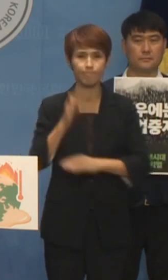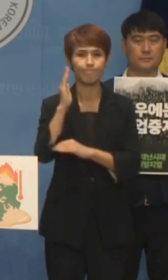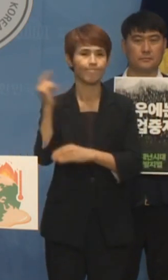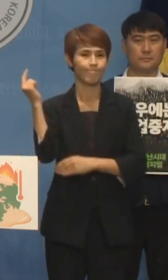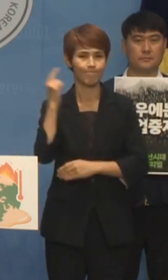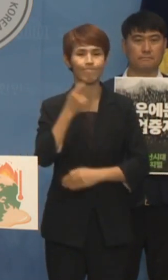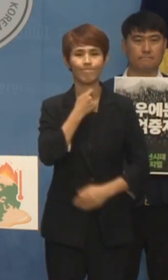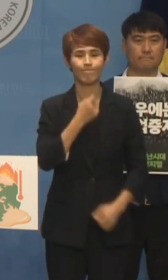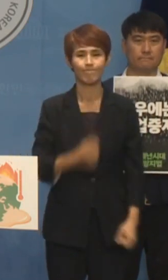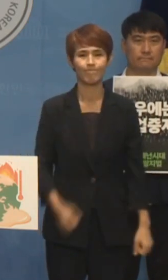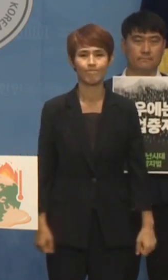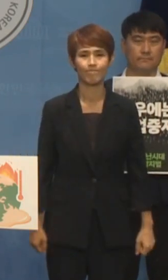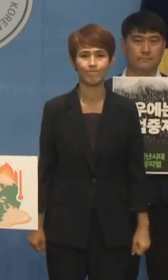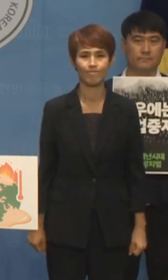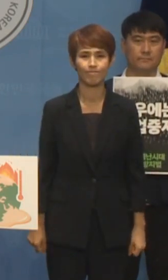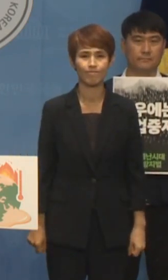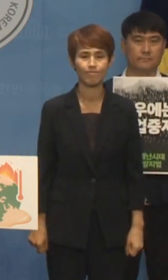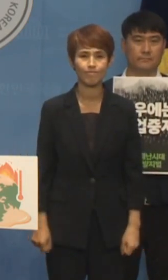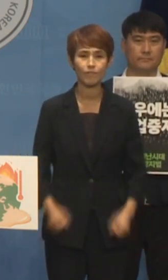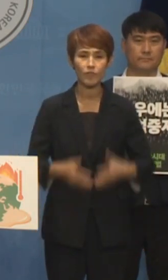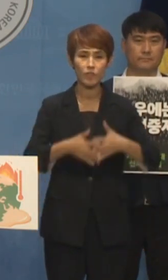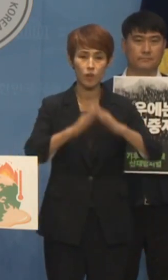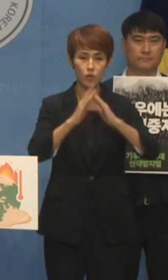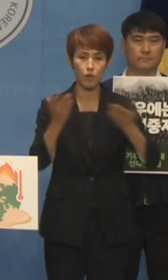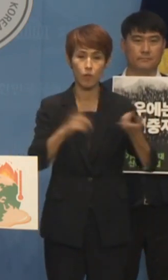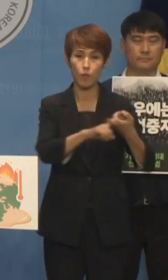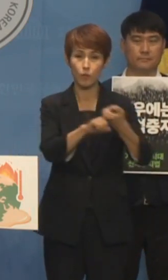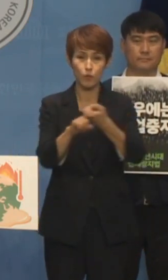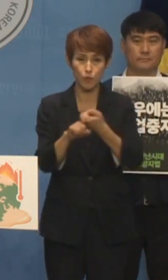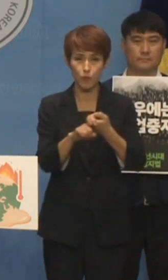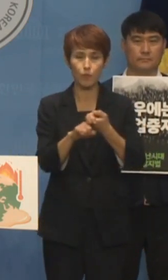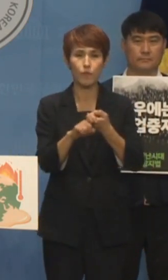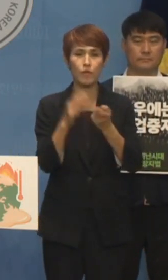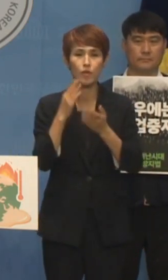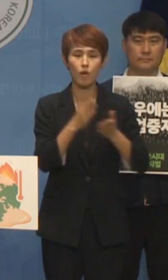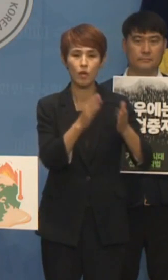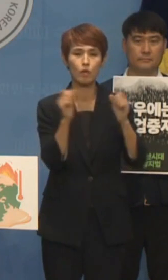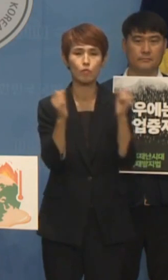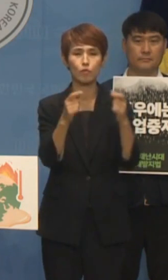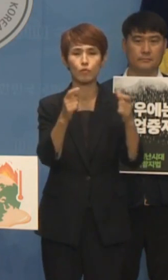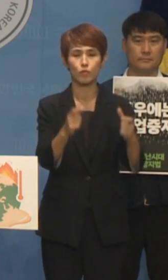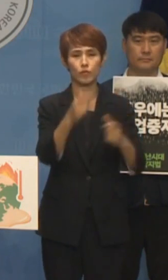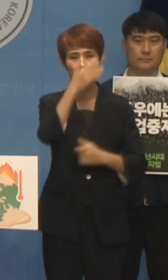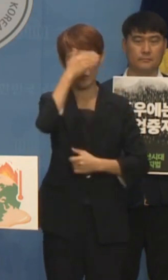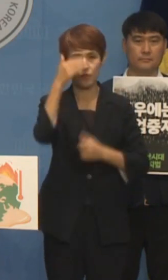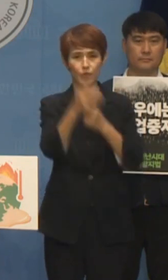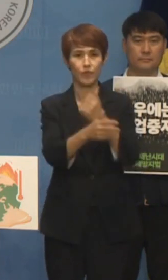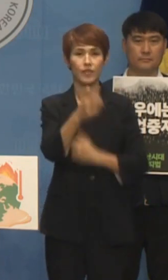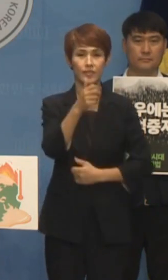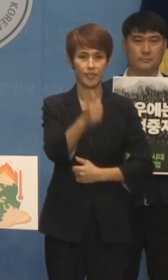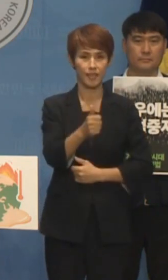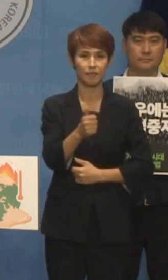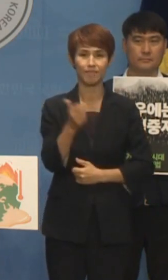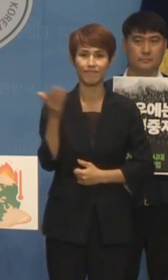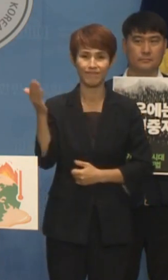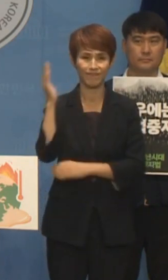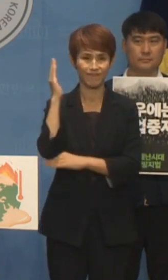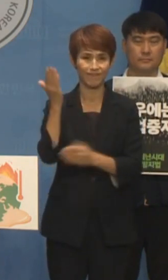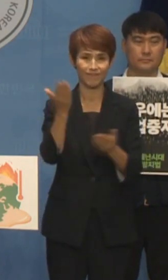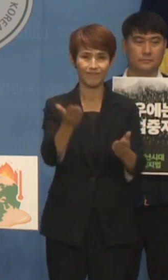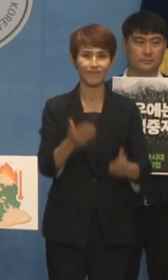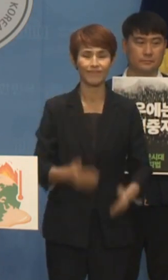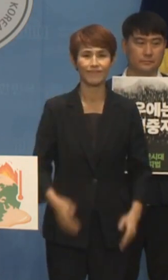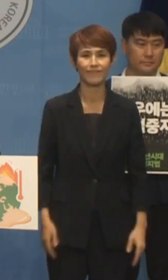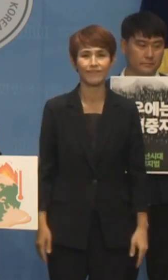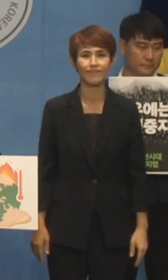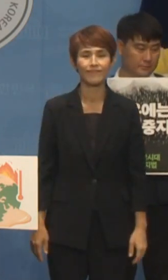들어보도록 하겠습니다. 먼저 건설노조 경기북부 건설지부 청년위원장 김상윤님 발언 있도록